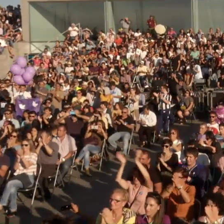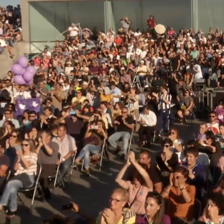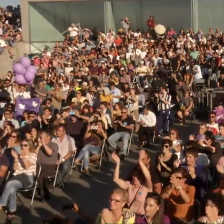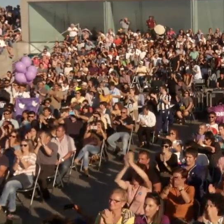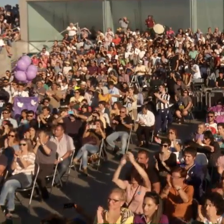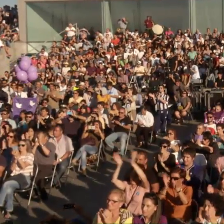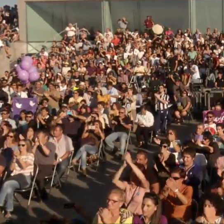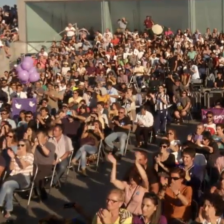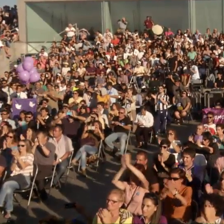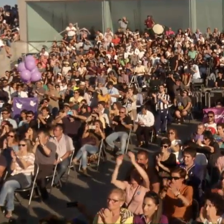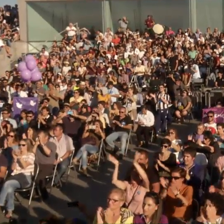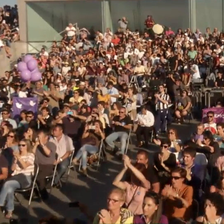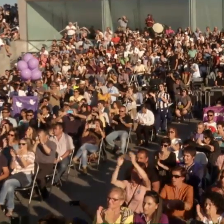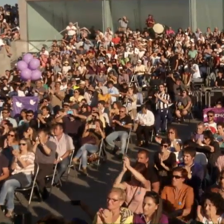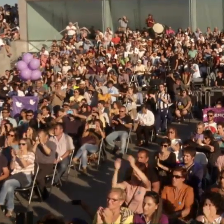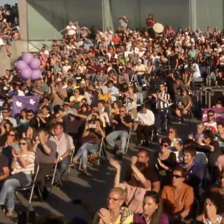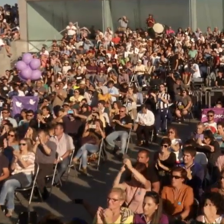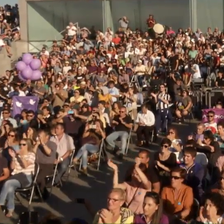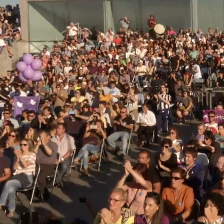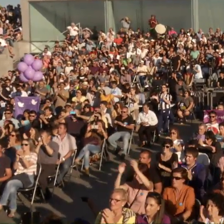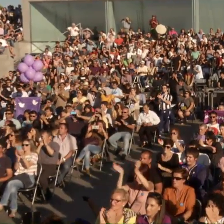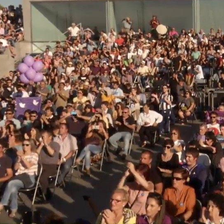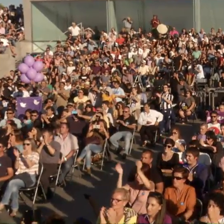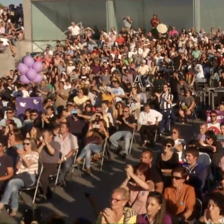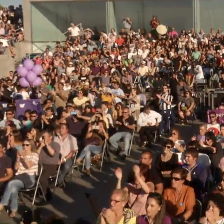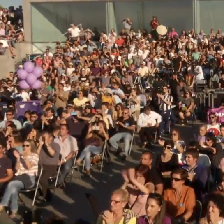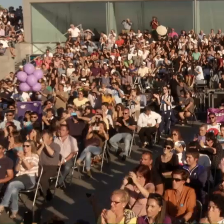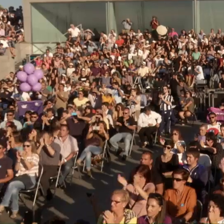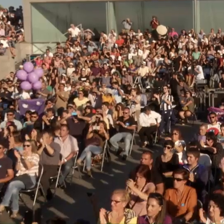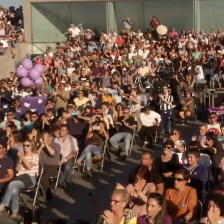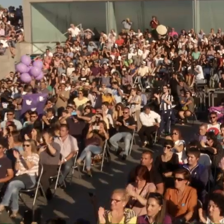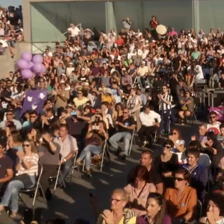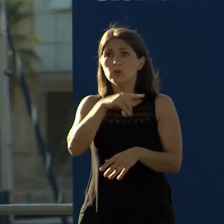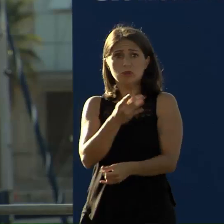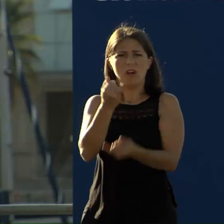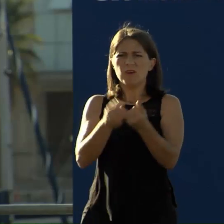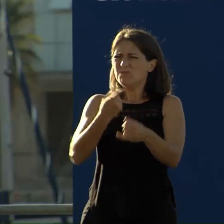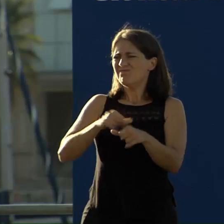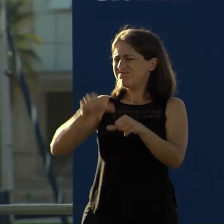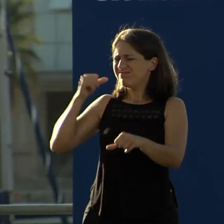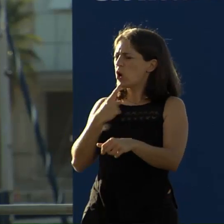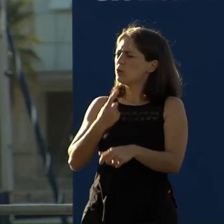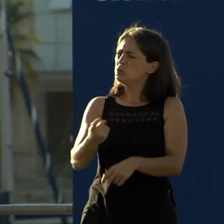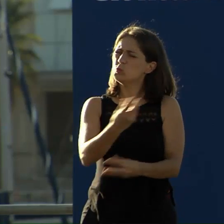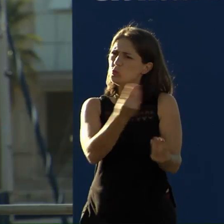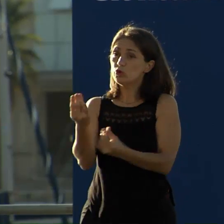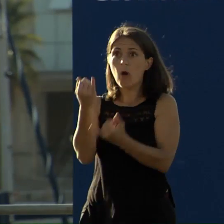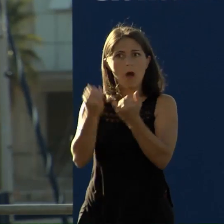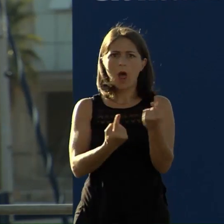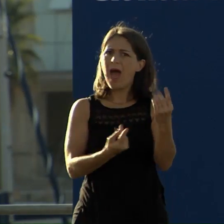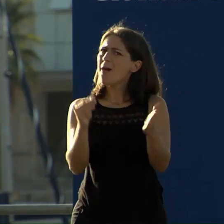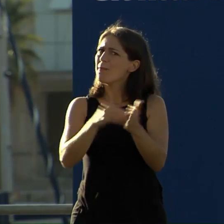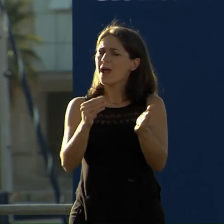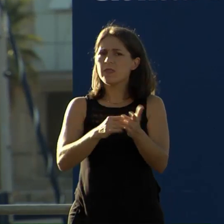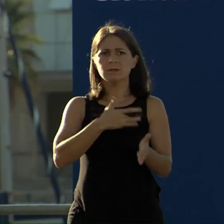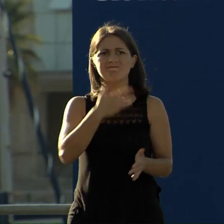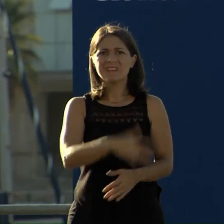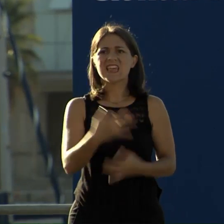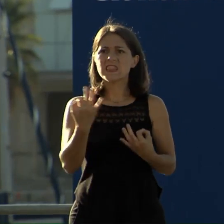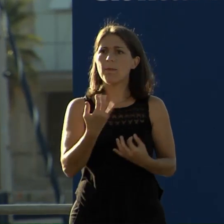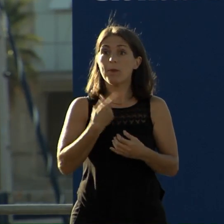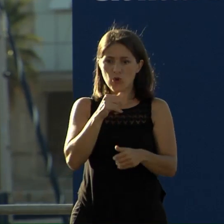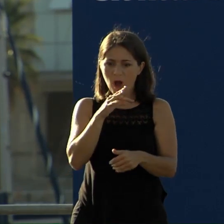Podem. Nuestro referente en Galicia se llama en Marea. Costó mucho. A veces hay que ceder. Pero hoy estamos